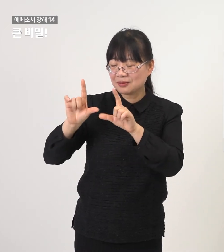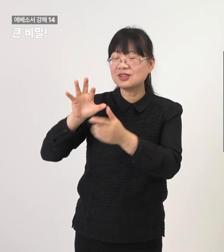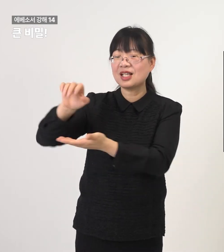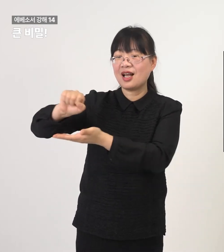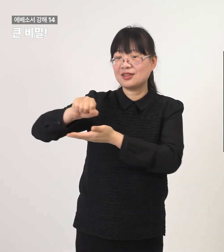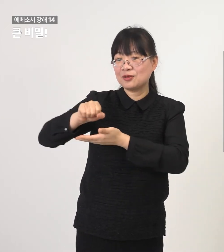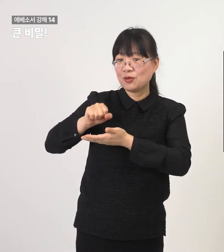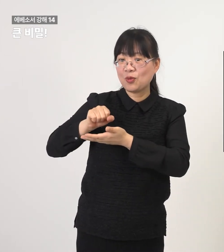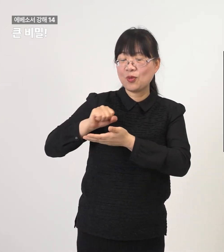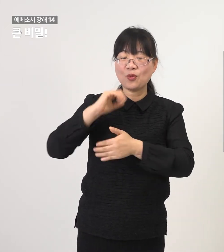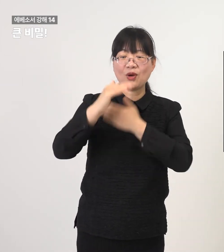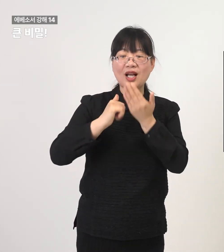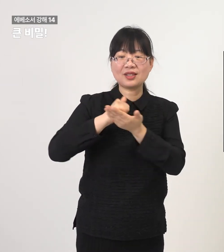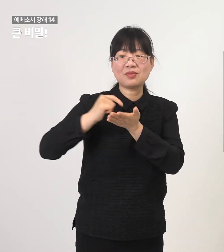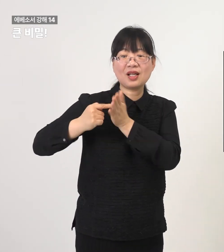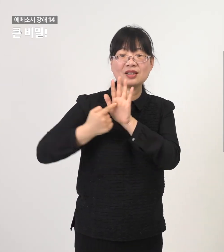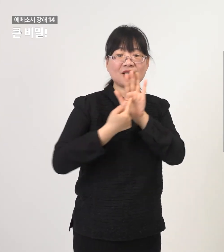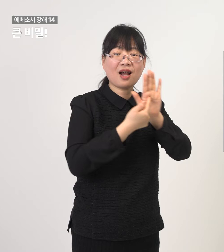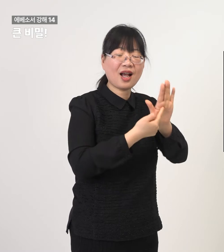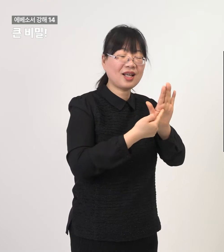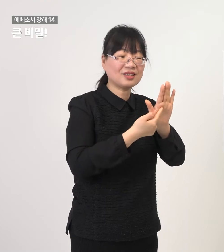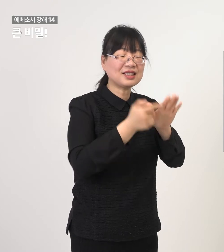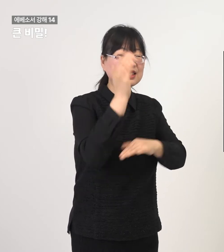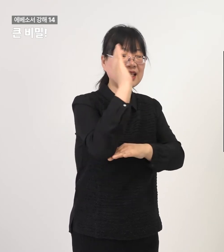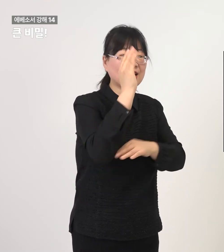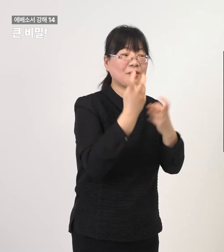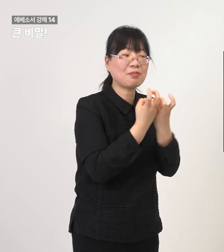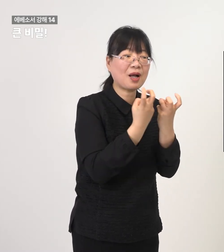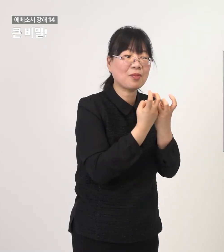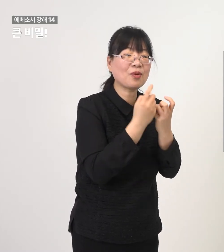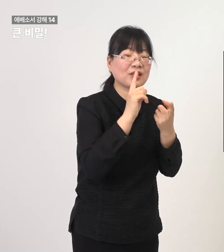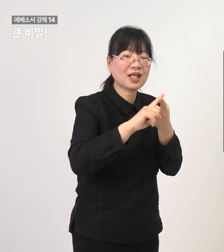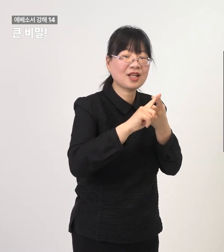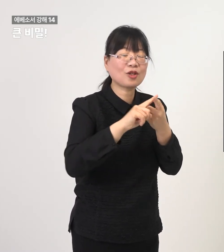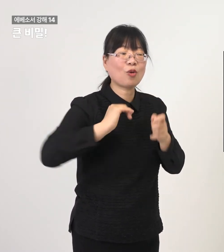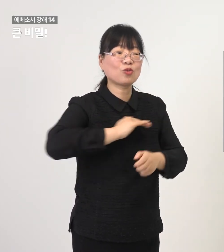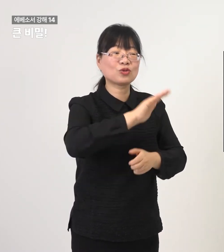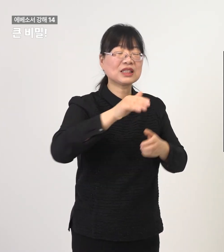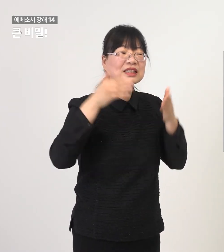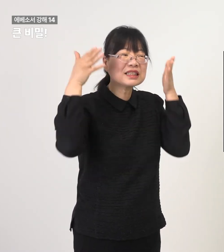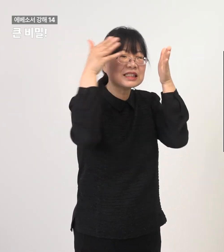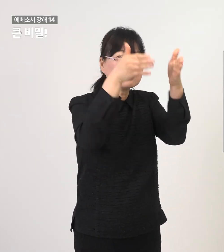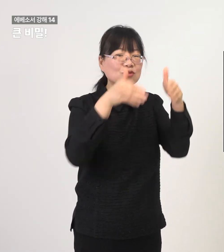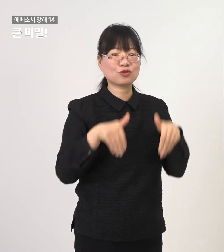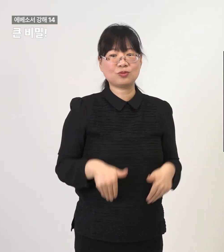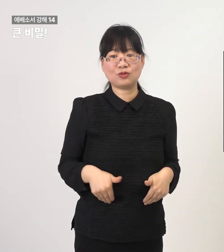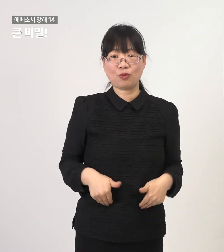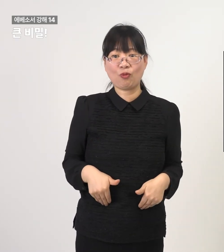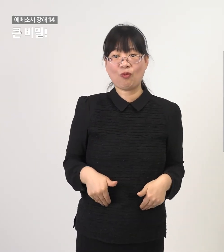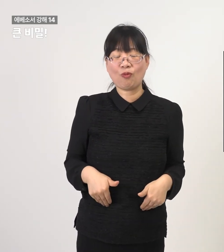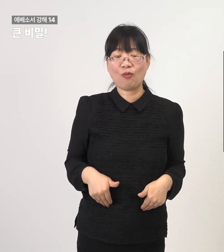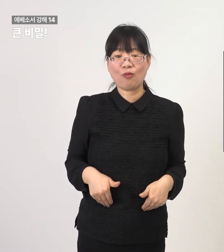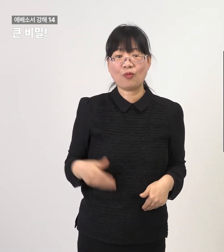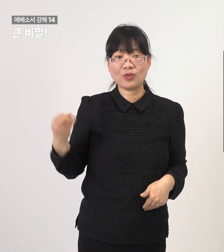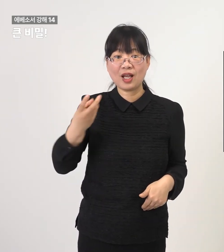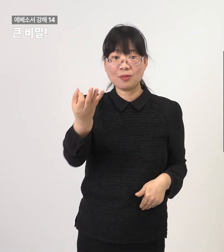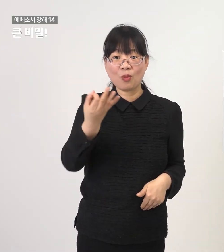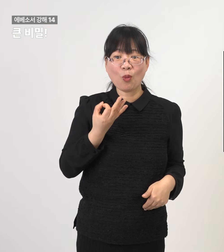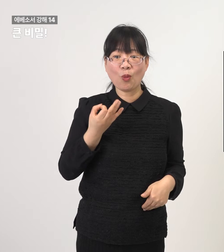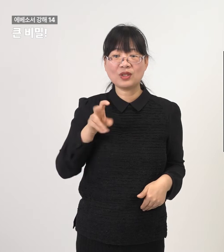하나님이 드러내고자 하는 이야기 방식을 오늘 주목해야 된다는 거죠. 자, 다시